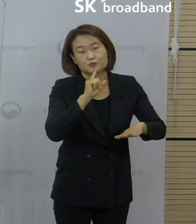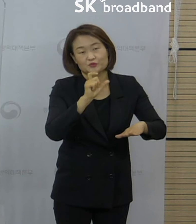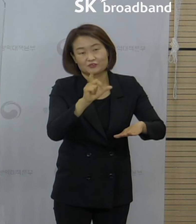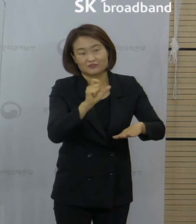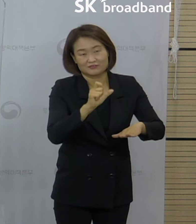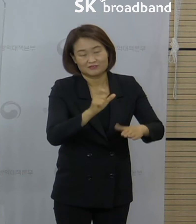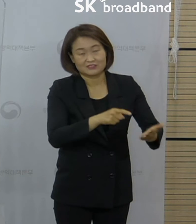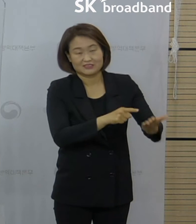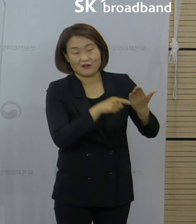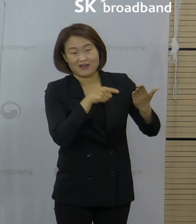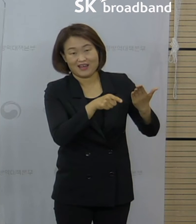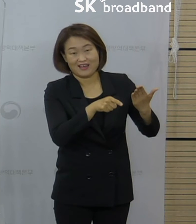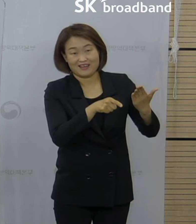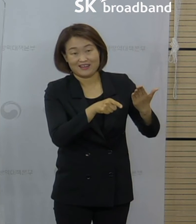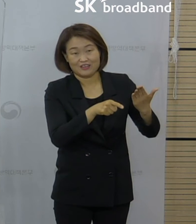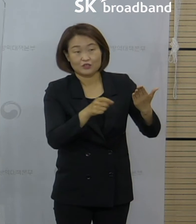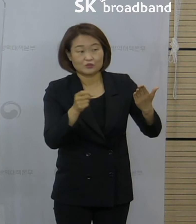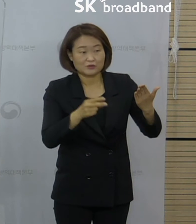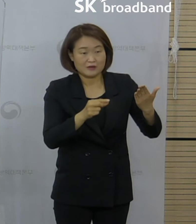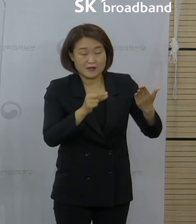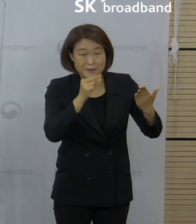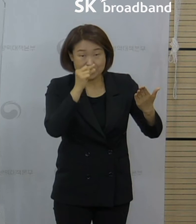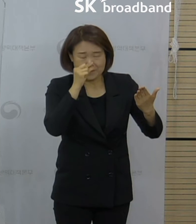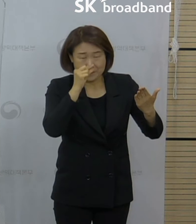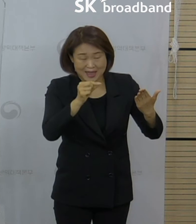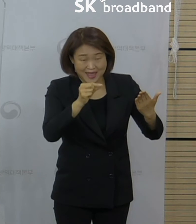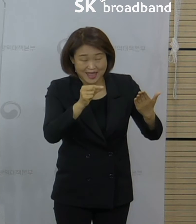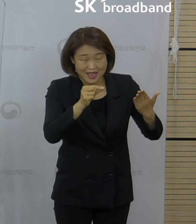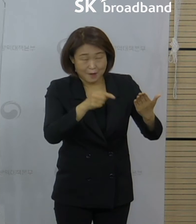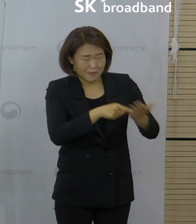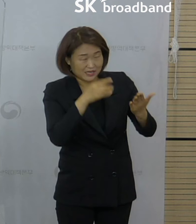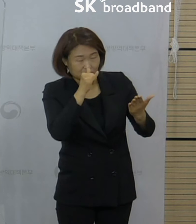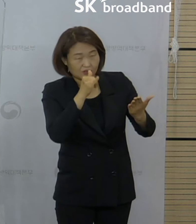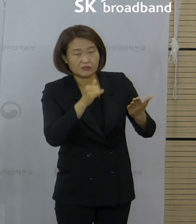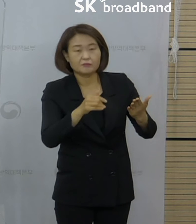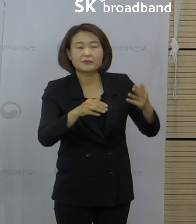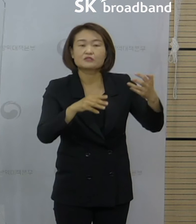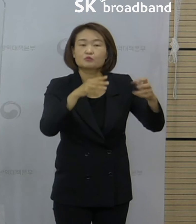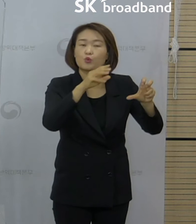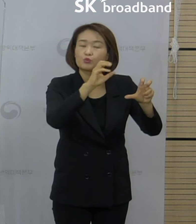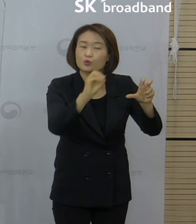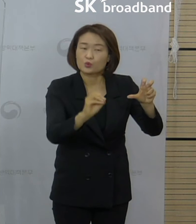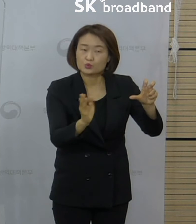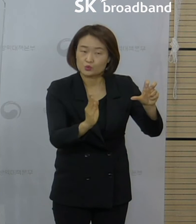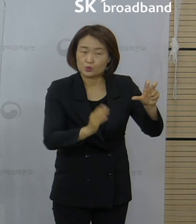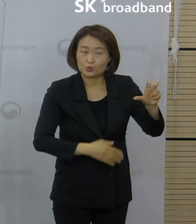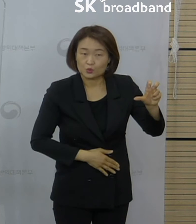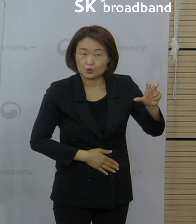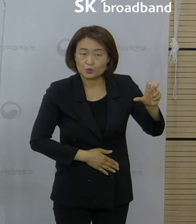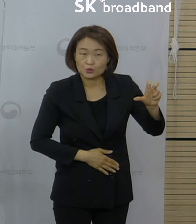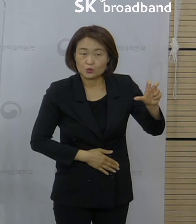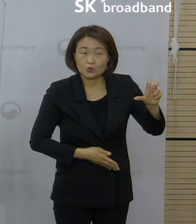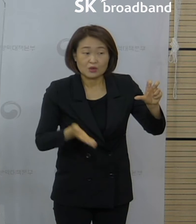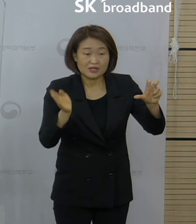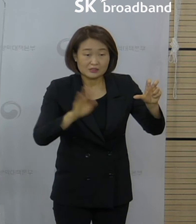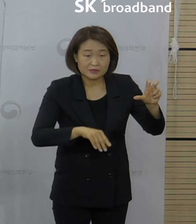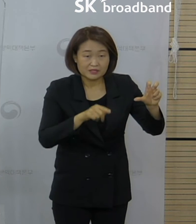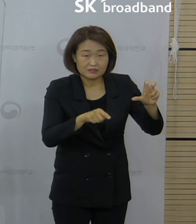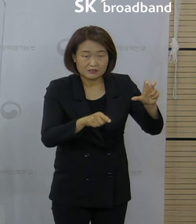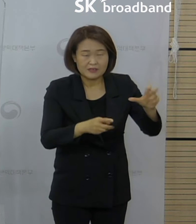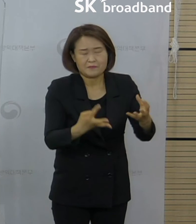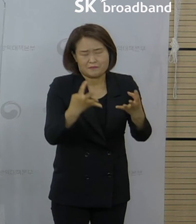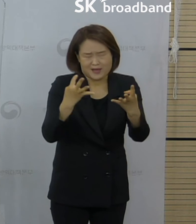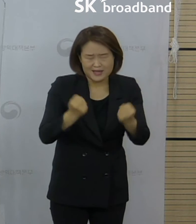민감도가 현재 한85% 정도로 추정이 되는 제품으로 파악을 하고 있습니다만 다만 그 빈도수를